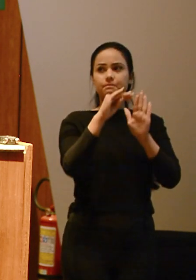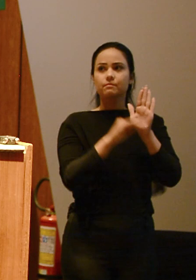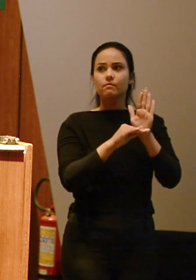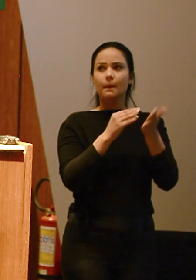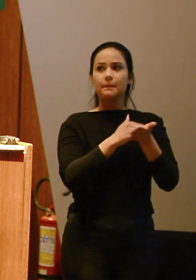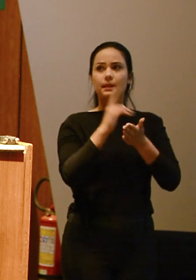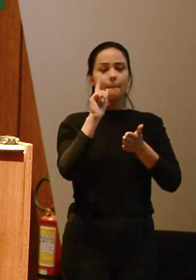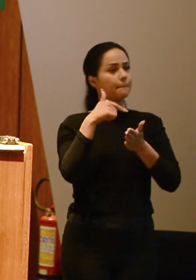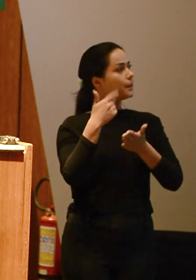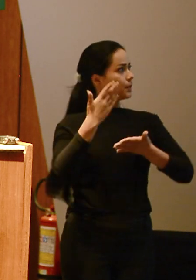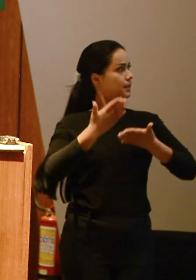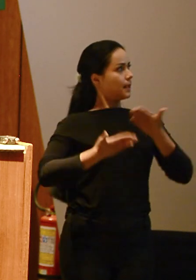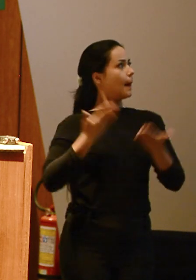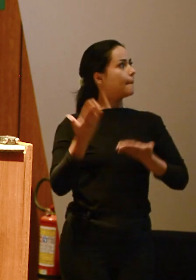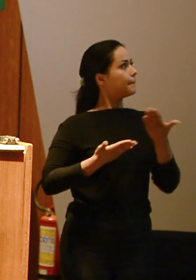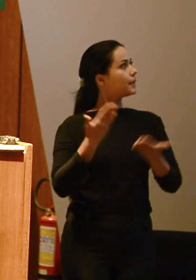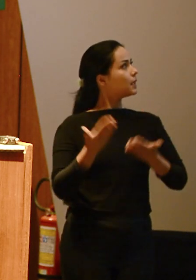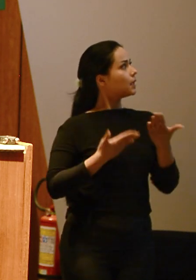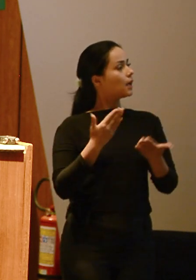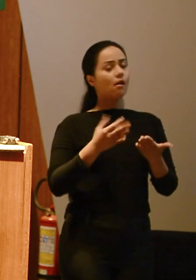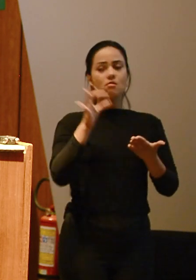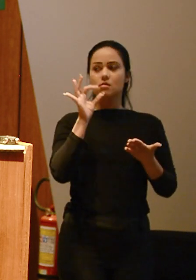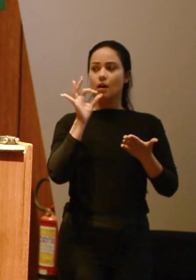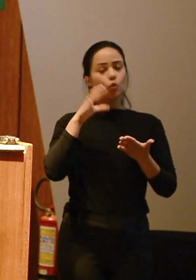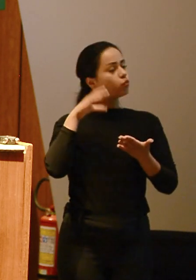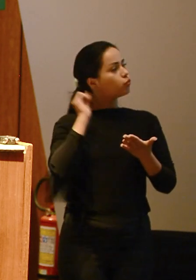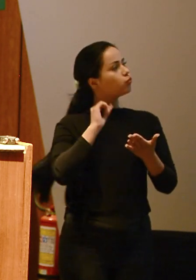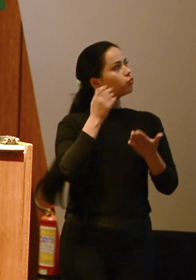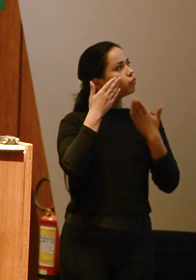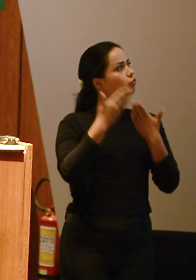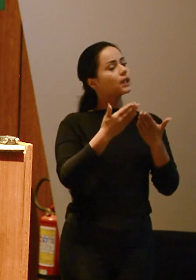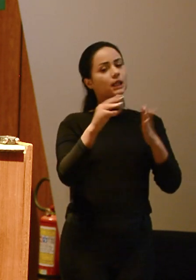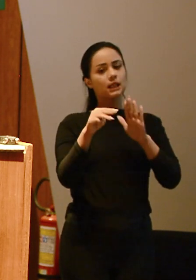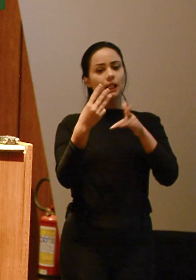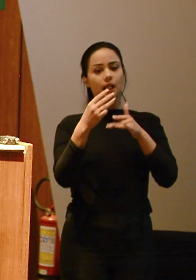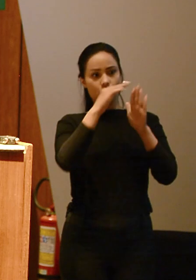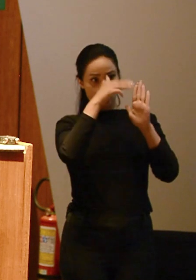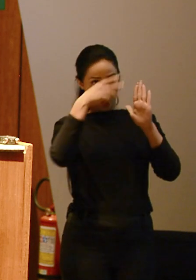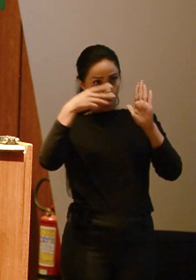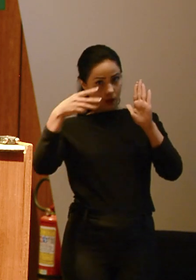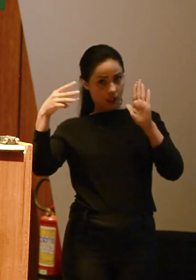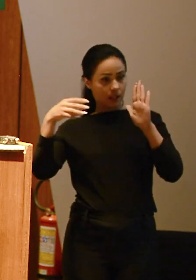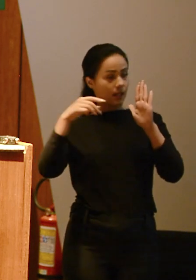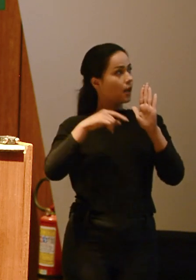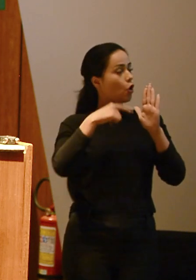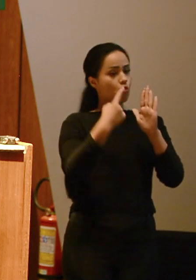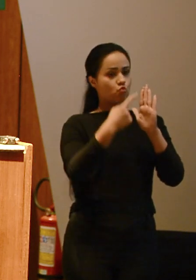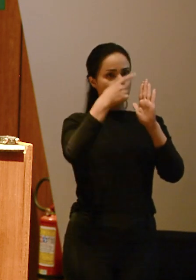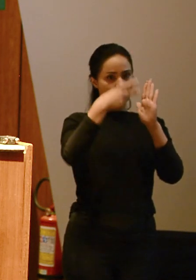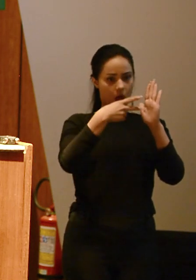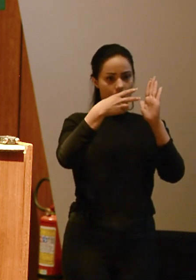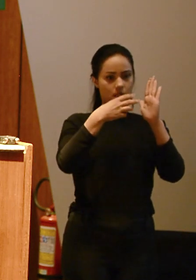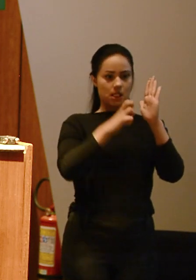depois da terapia, depois da reabilitação auditiva, a gente conseguiu o aparecimento das 3 ondas principais, né? A onda 1, 3 e